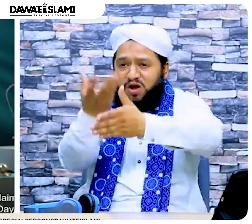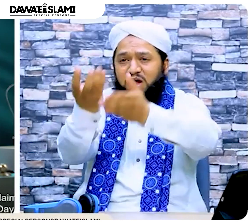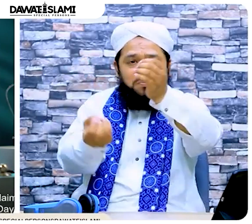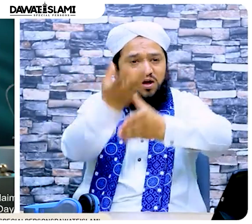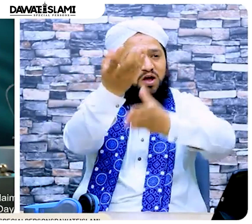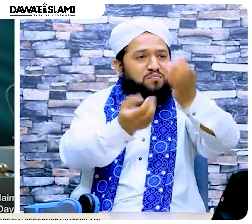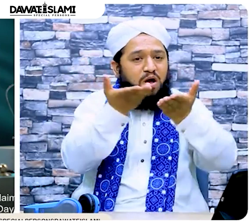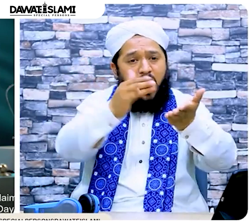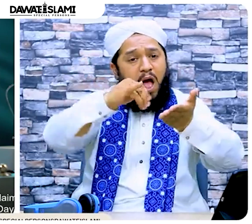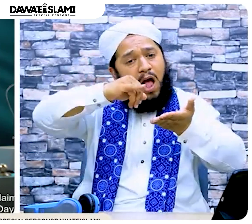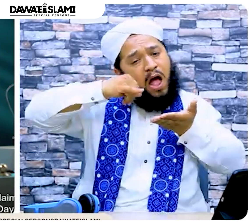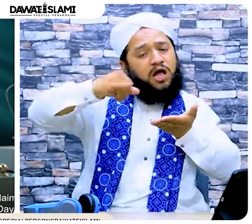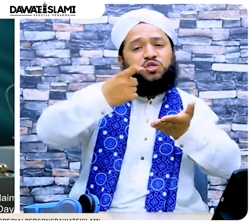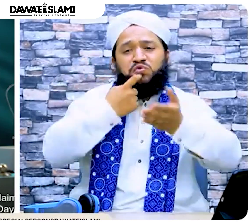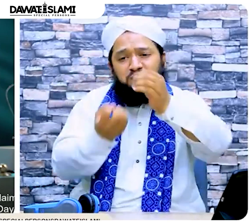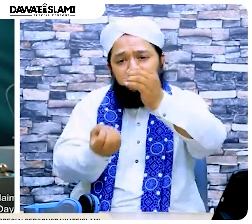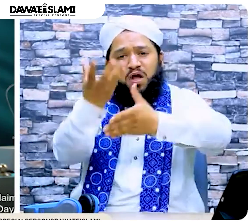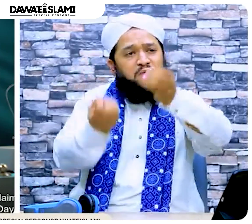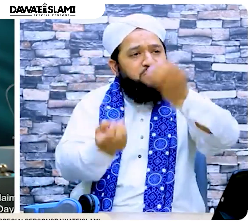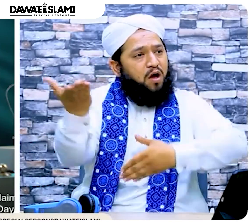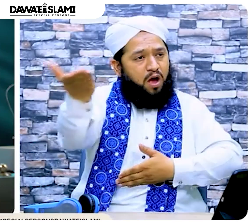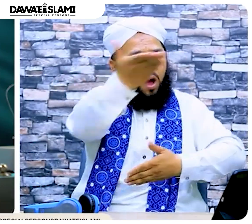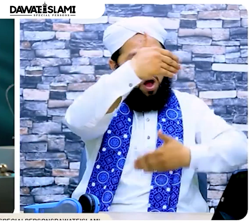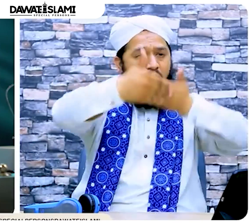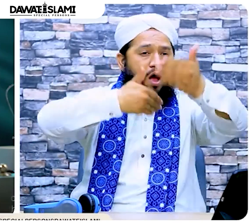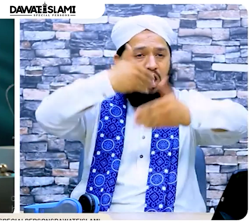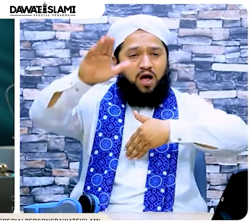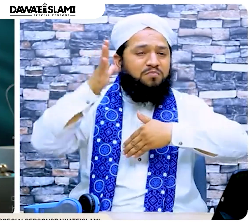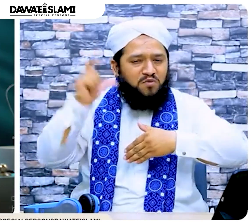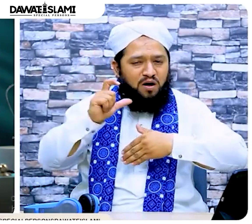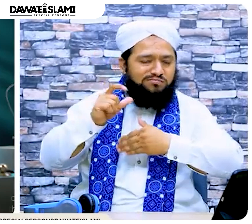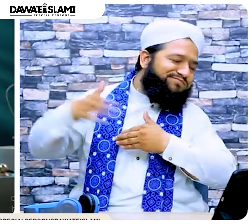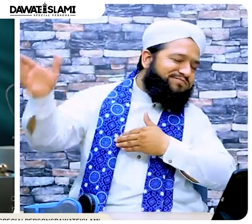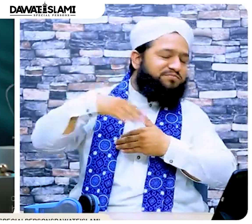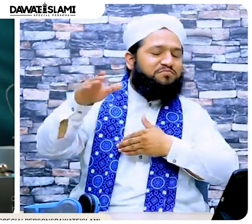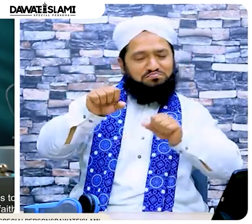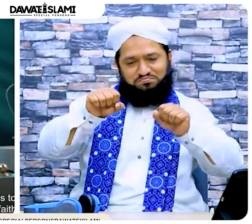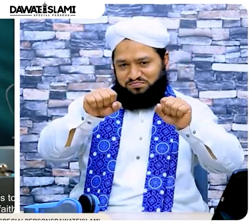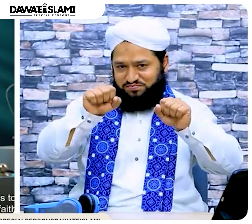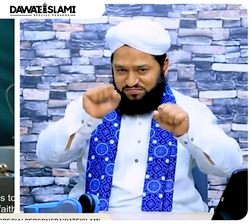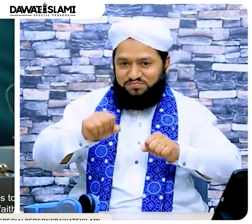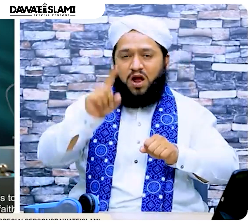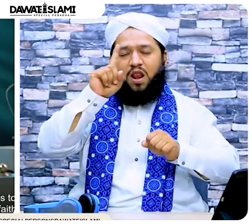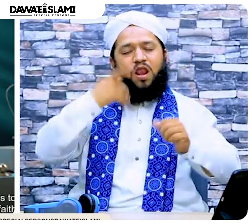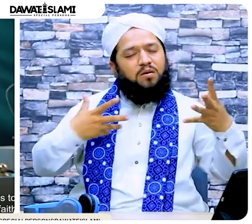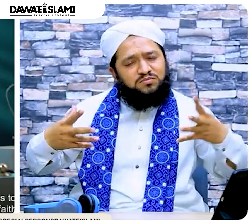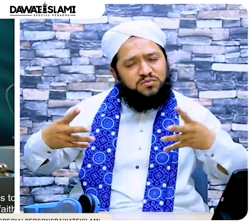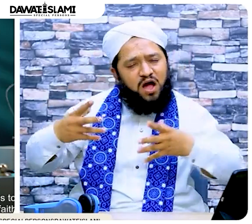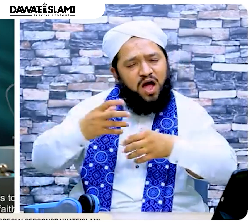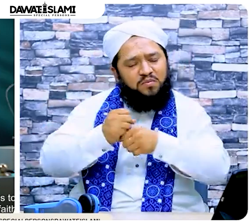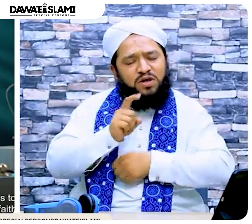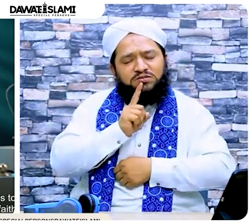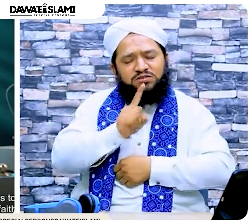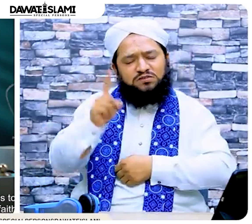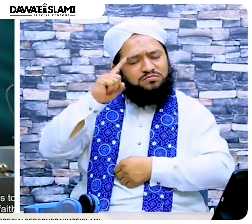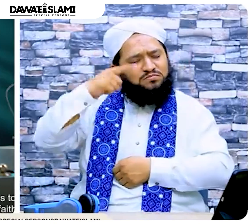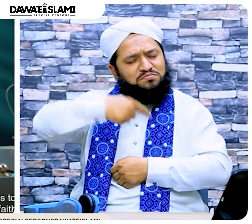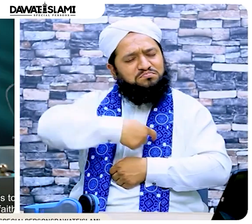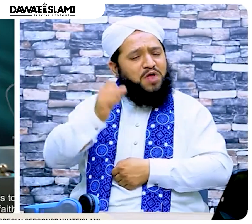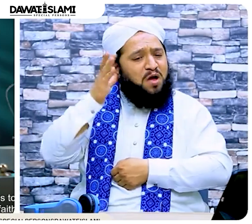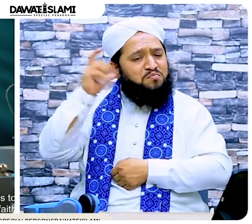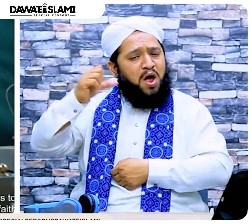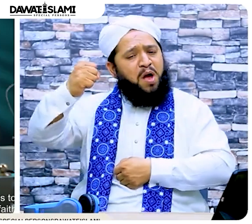ہے کہ اس طرح کے دعوے کرنے والے، اس طرح کی جرت کرنے والے، اس طرح کا کلیم کرنے والے لوگ اور بھی آئیں گے،